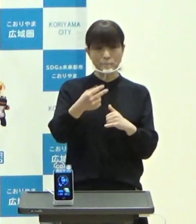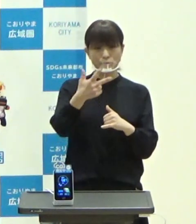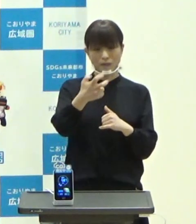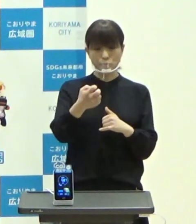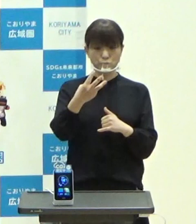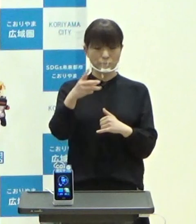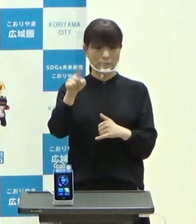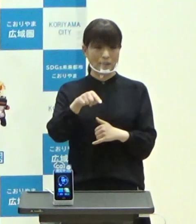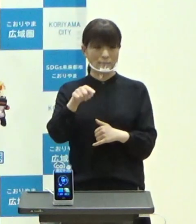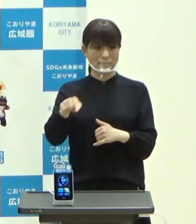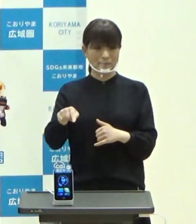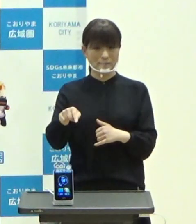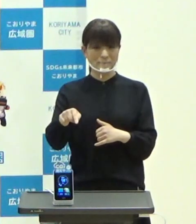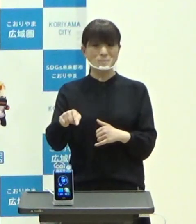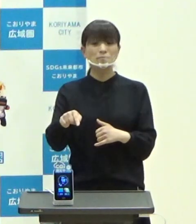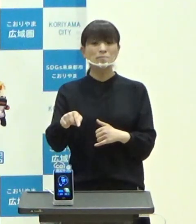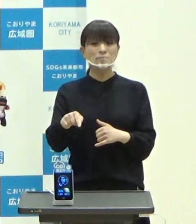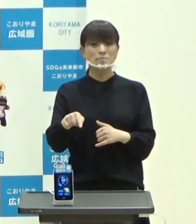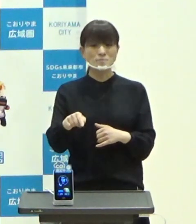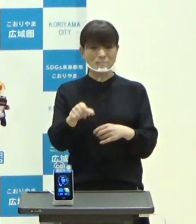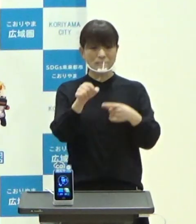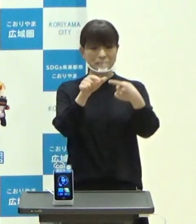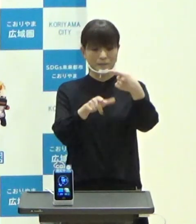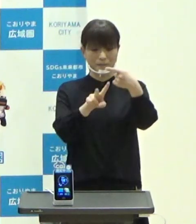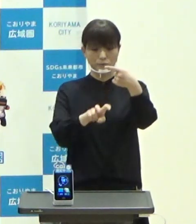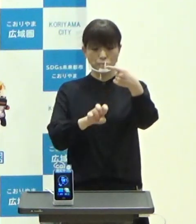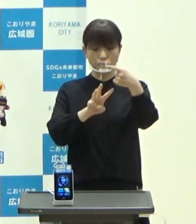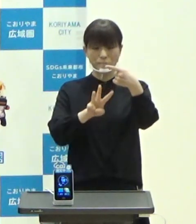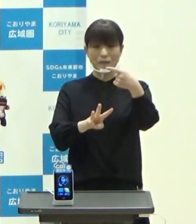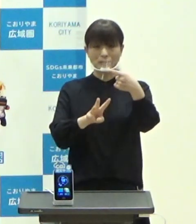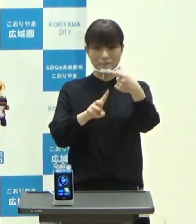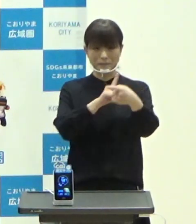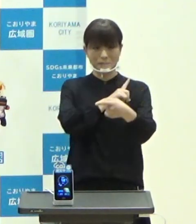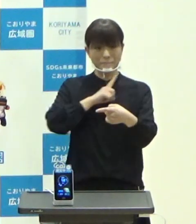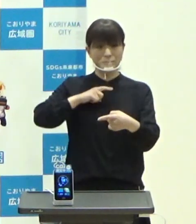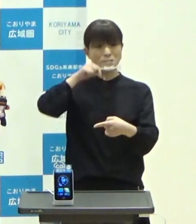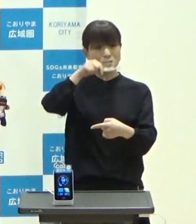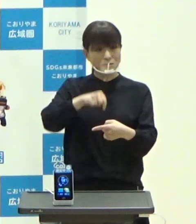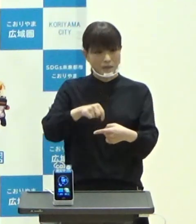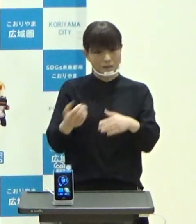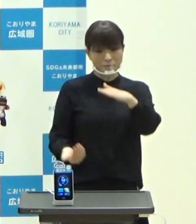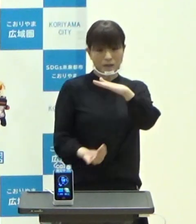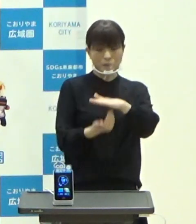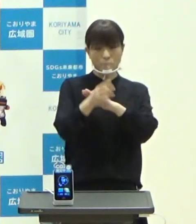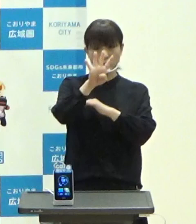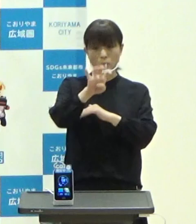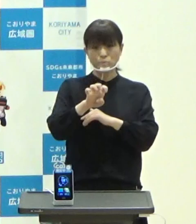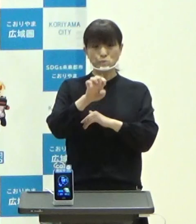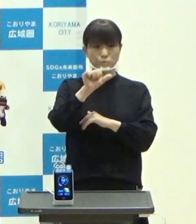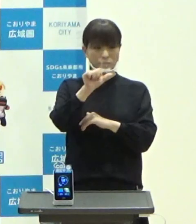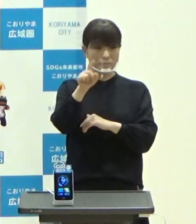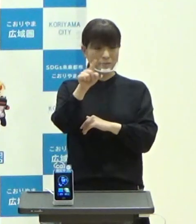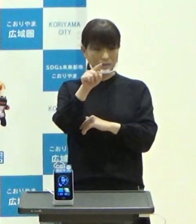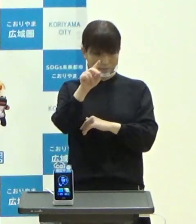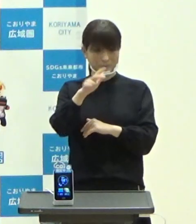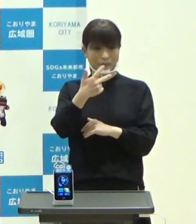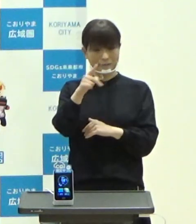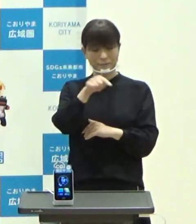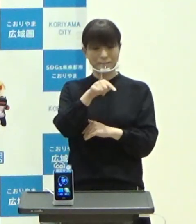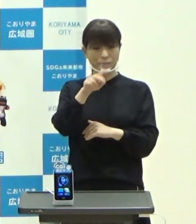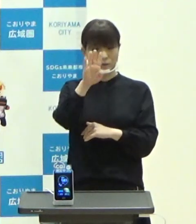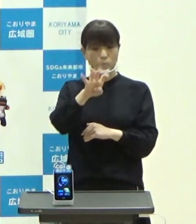で、23日は過去最多45人という新規感染者が出ているという、まず